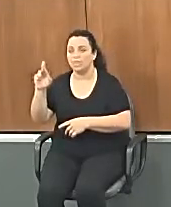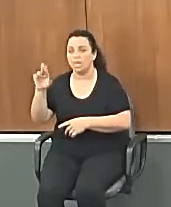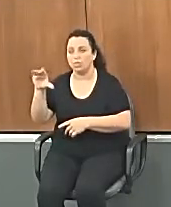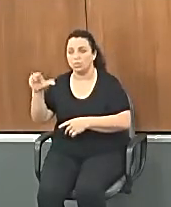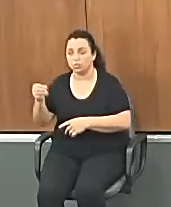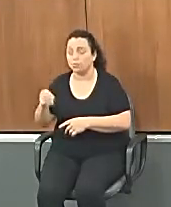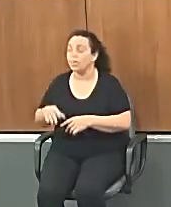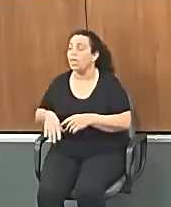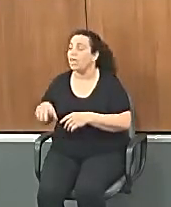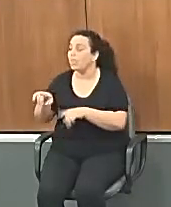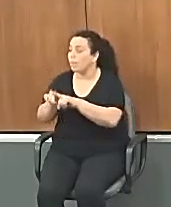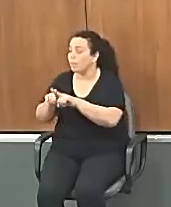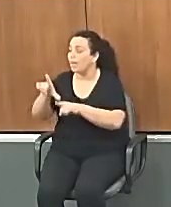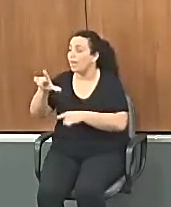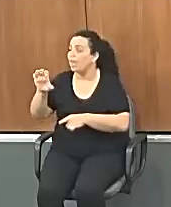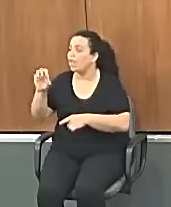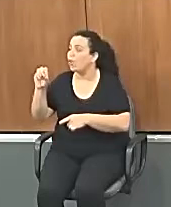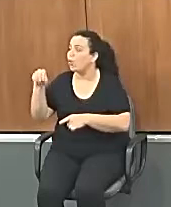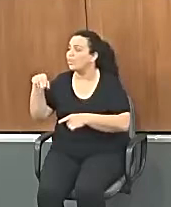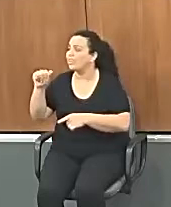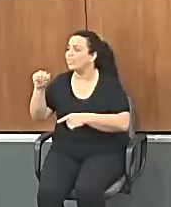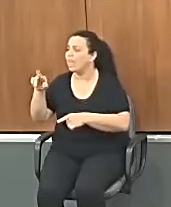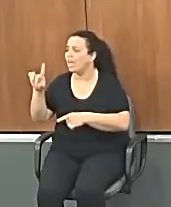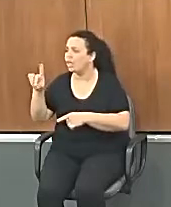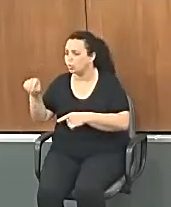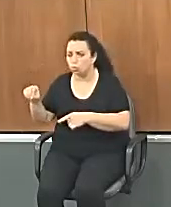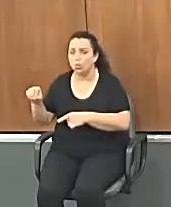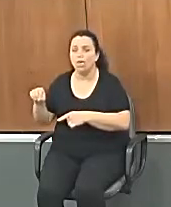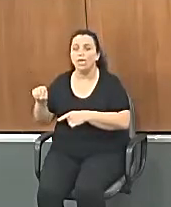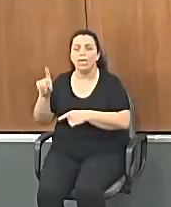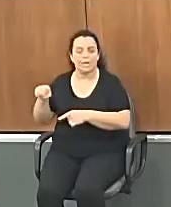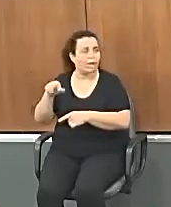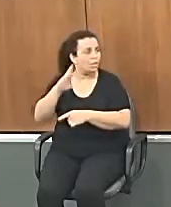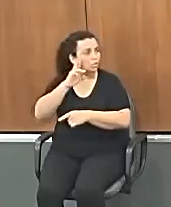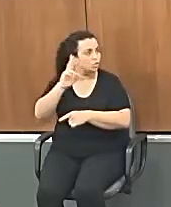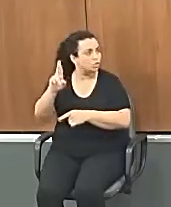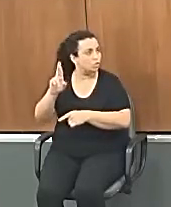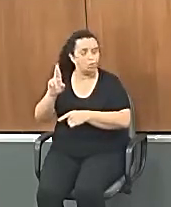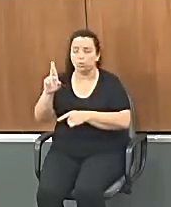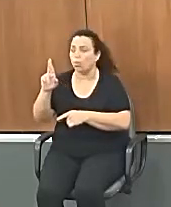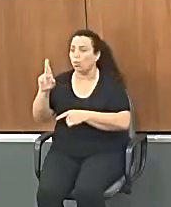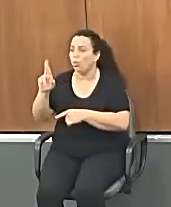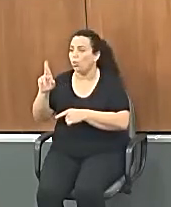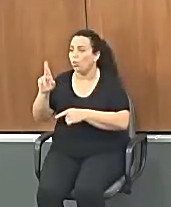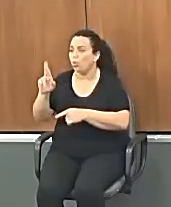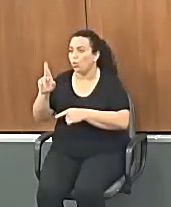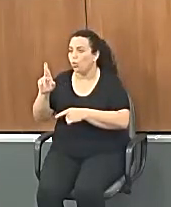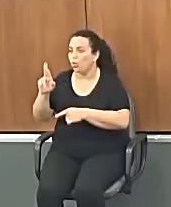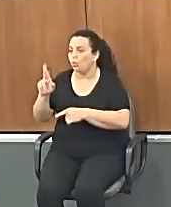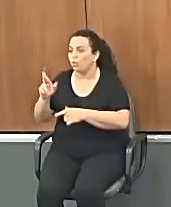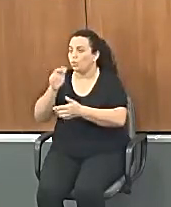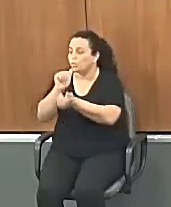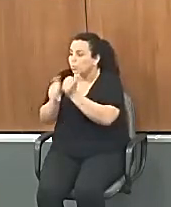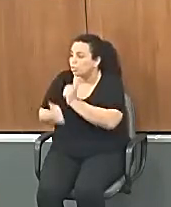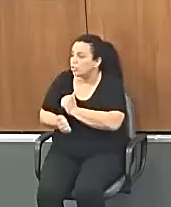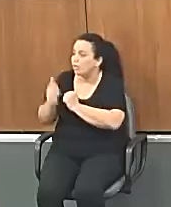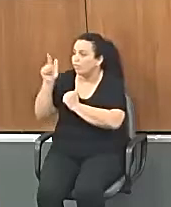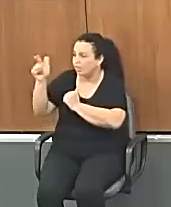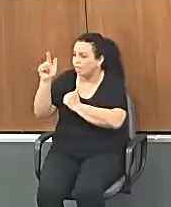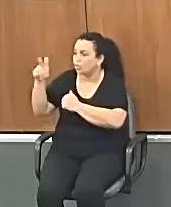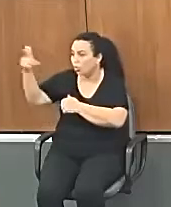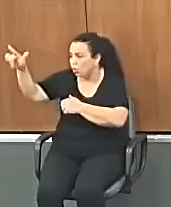lazer do município de paraopeba agradecer os profissionais presentes do município de paraopeba obrigado pela presença